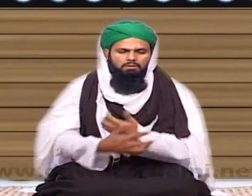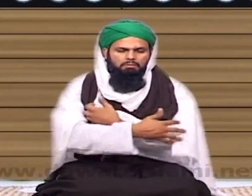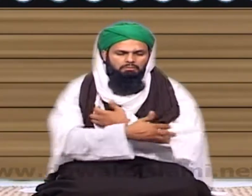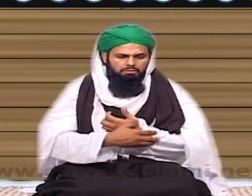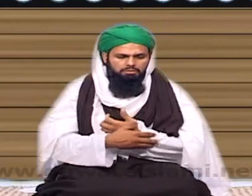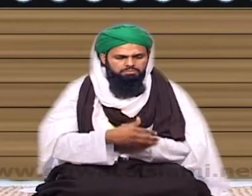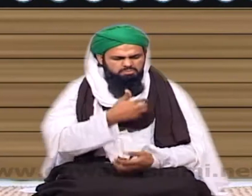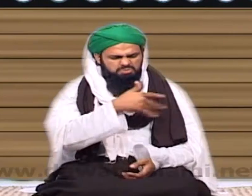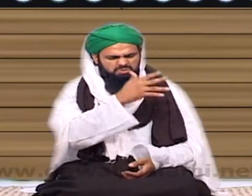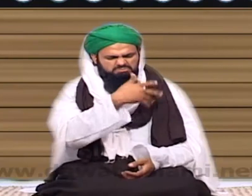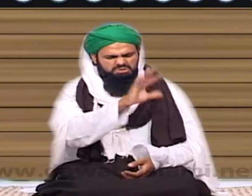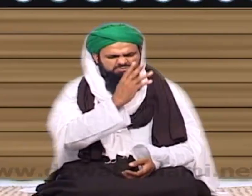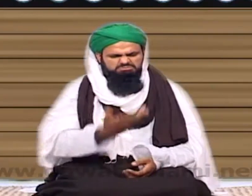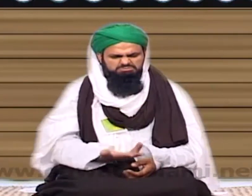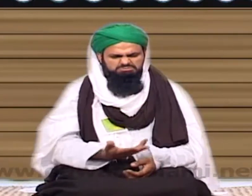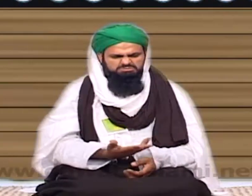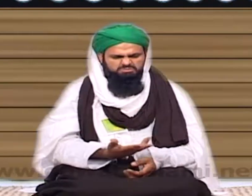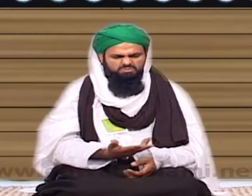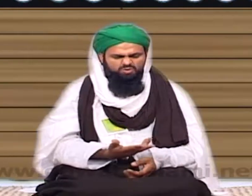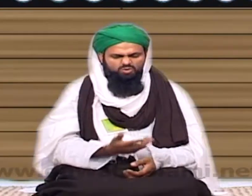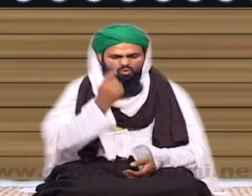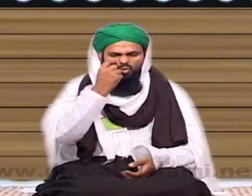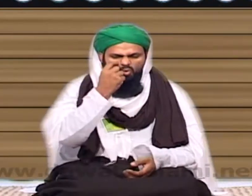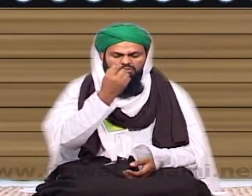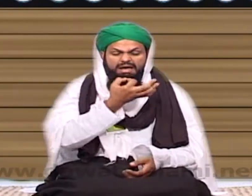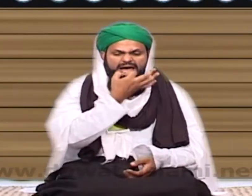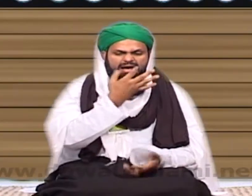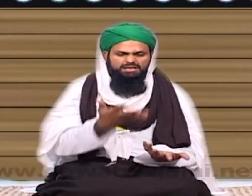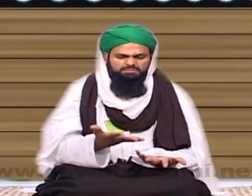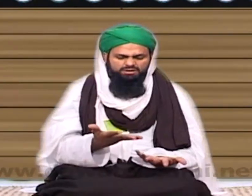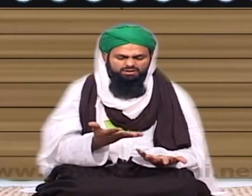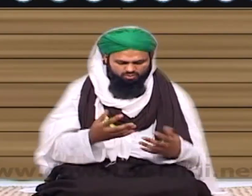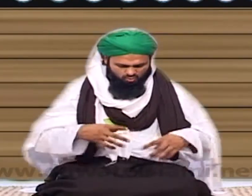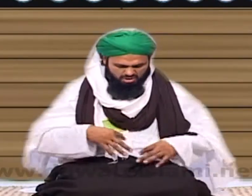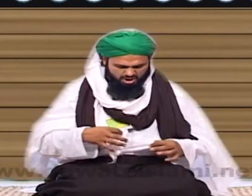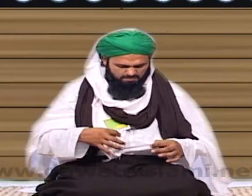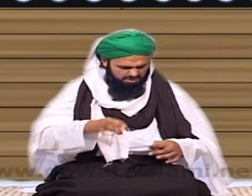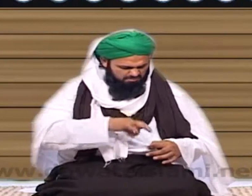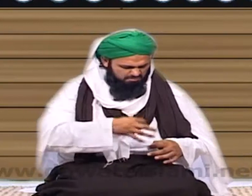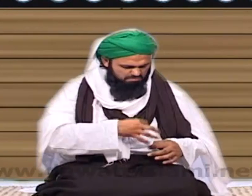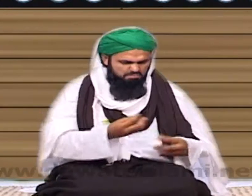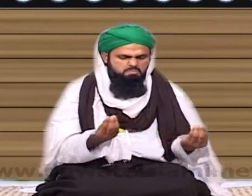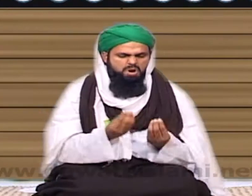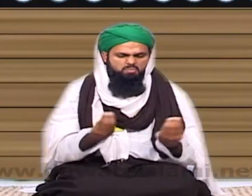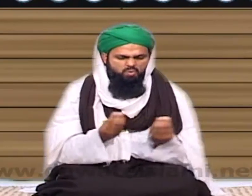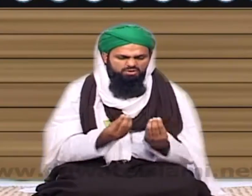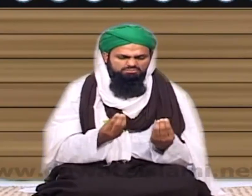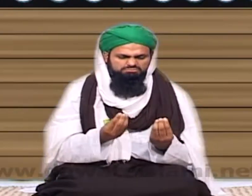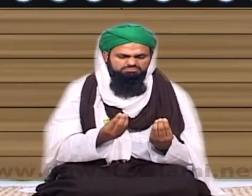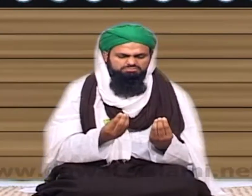ہر دروازے سے وہ دھرکا جاتا, وہ کہیں جاتا ہے تو اس کو لفٹ نہیں ملتی, اس کے کپڑے بیچارے کے ٹیون لگے ہوتے ہیں, سادہ سے اسے بھڑکی